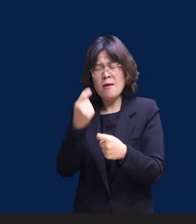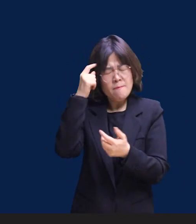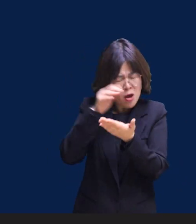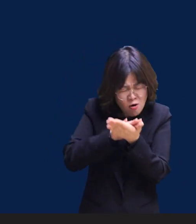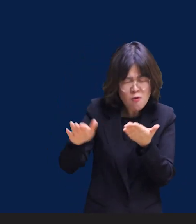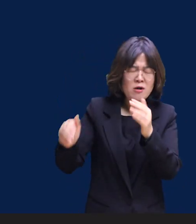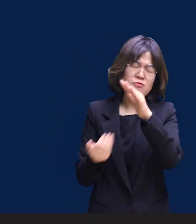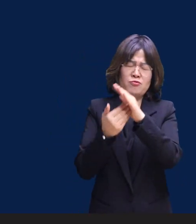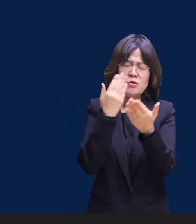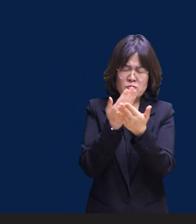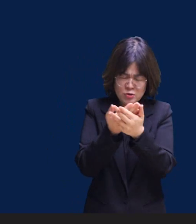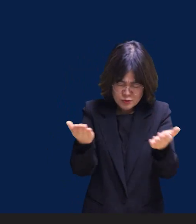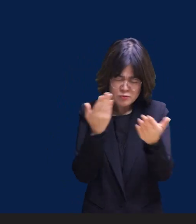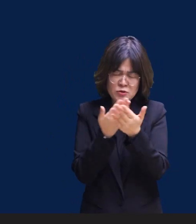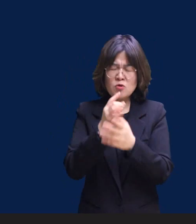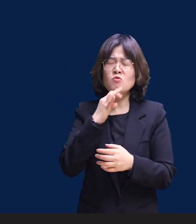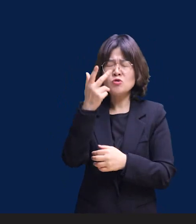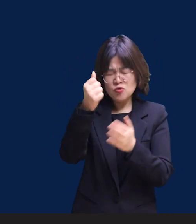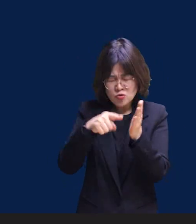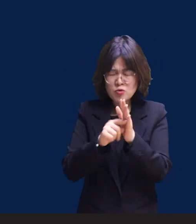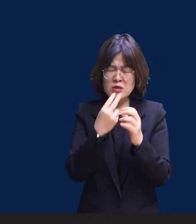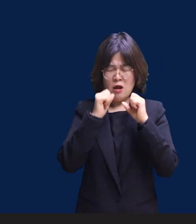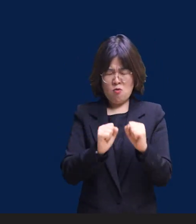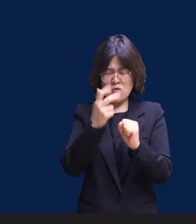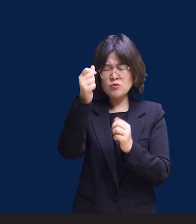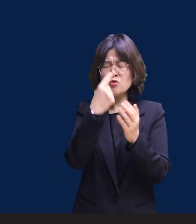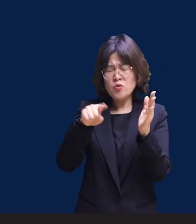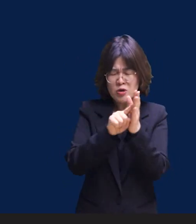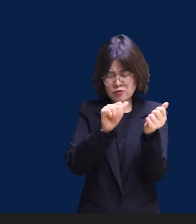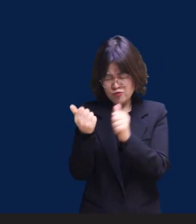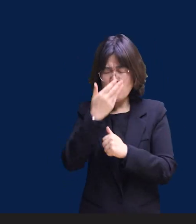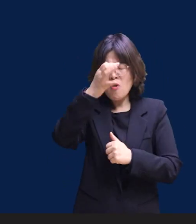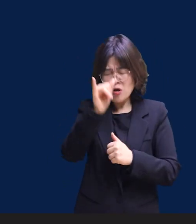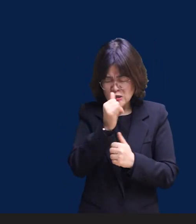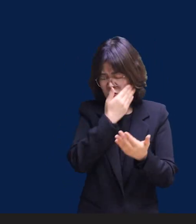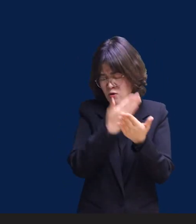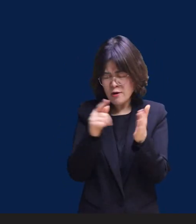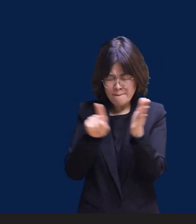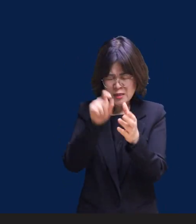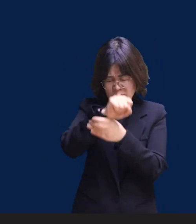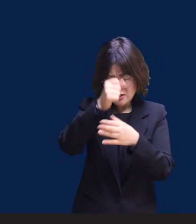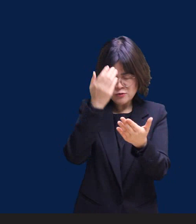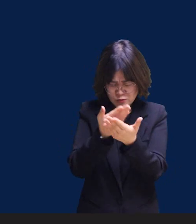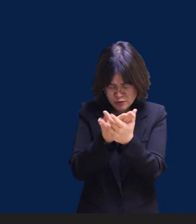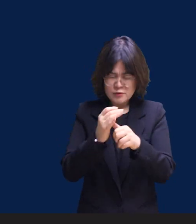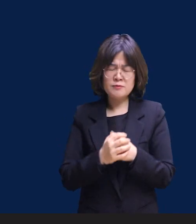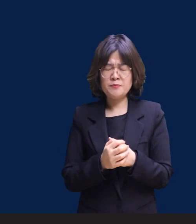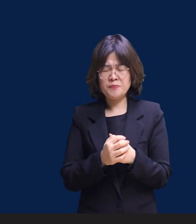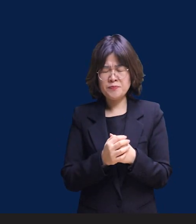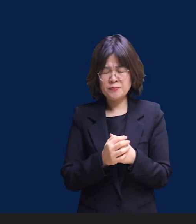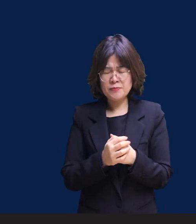평화 이루게 하여 주시옵소서. 오직 주를 위해 살고 주를 위해 죽을 수 있는 귀한 믿음